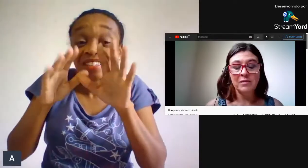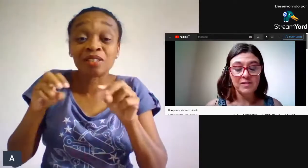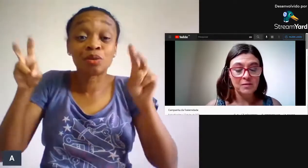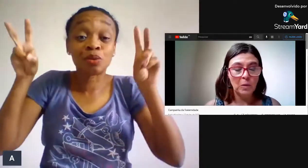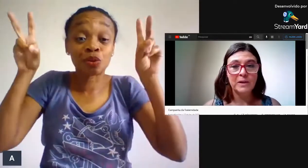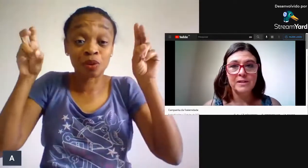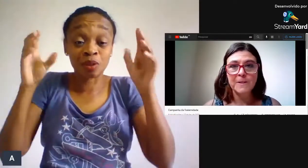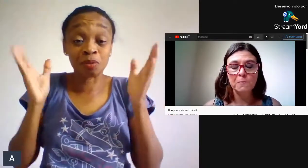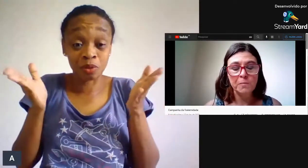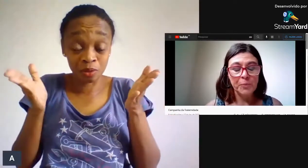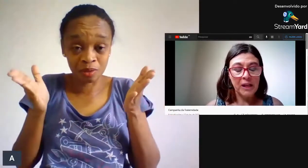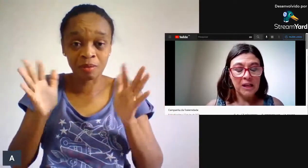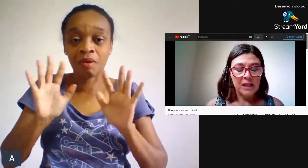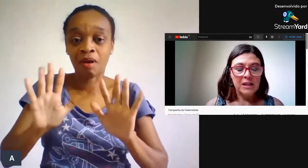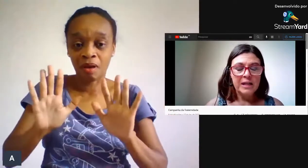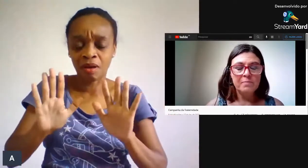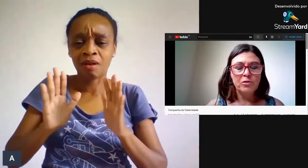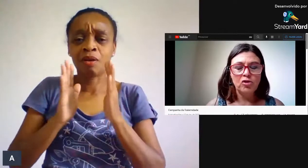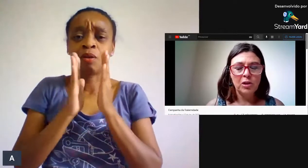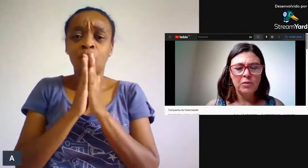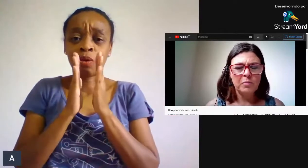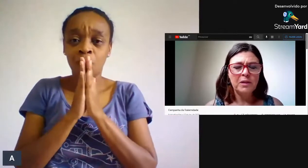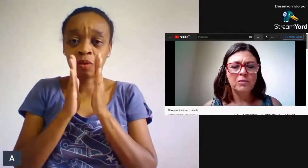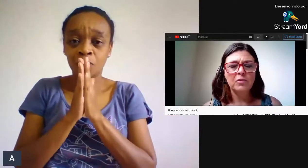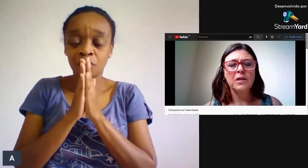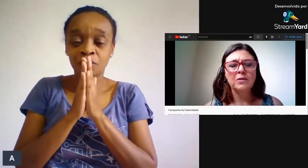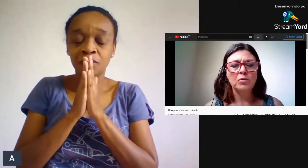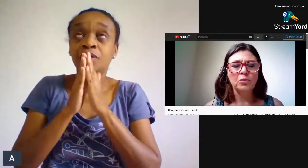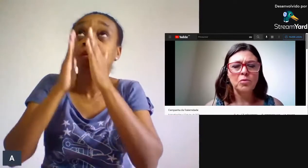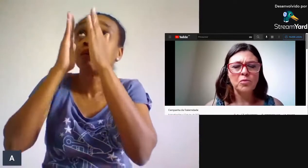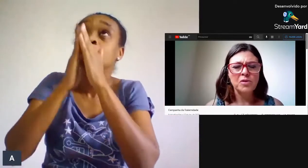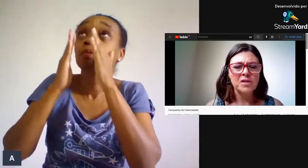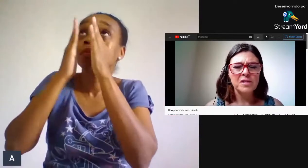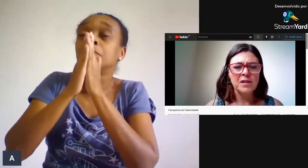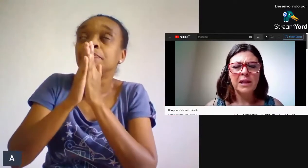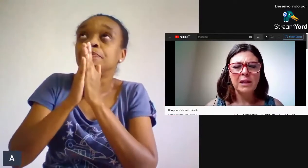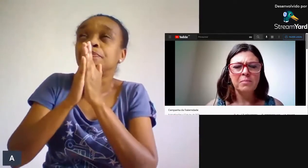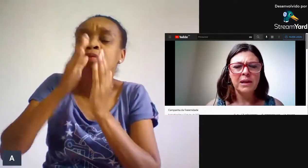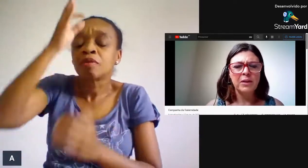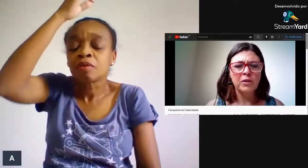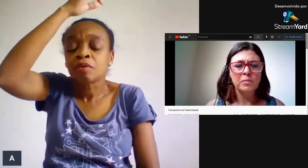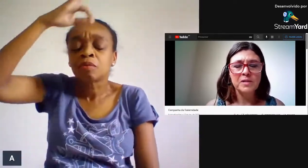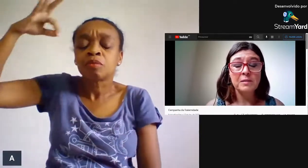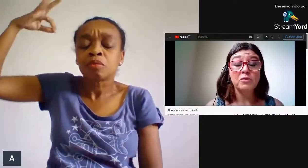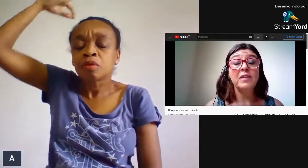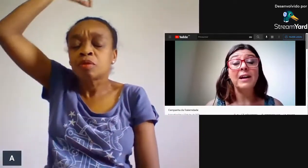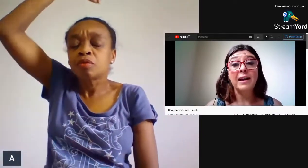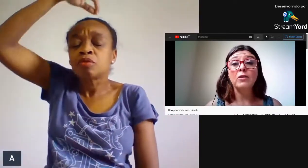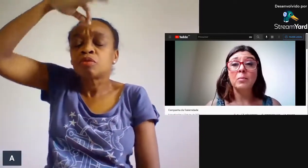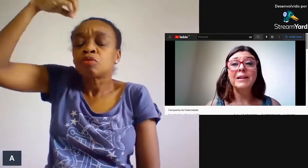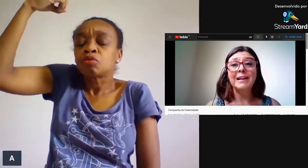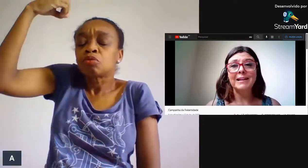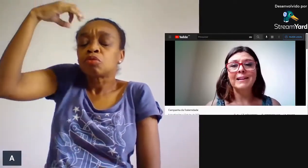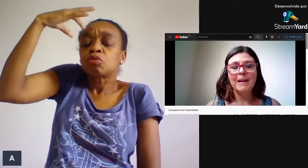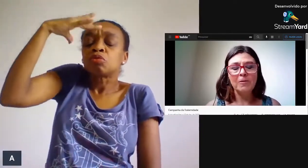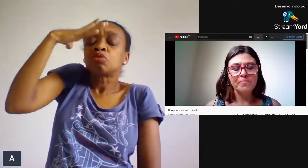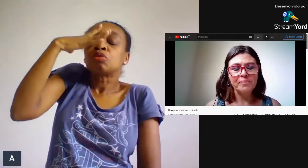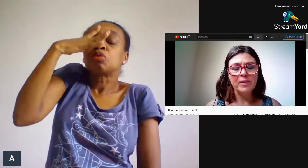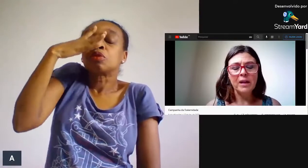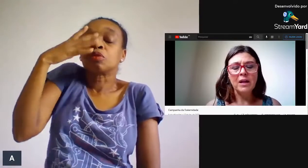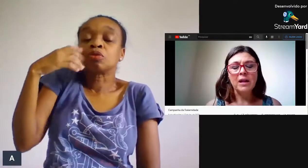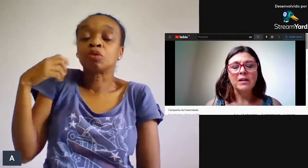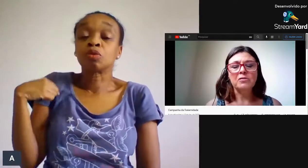fazer uma oração e pedir que o Espírito Santo nos ilumine para que nós possamos falar em nome dele,